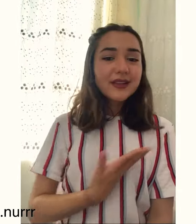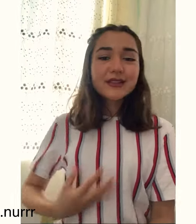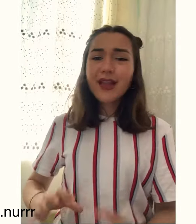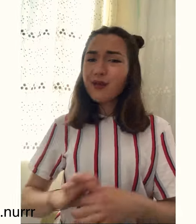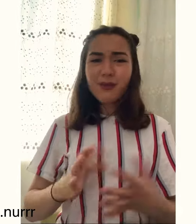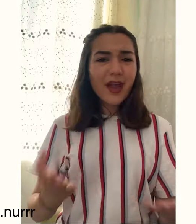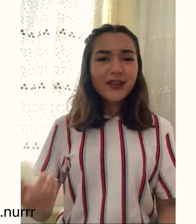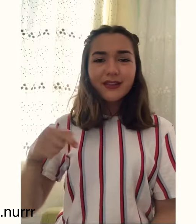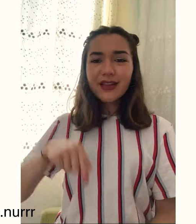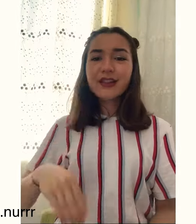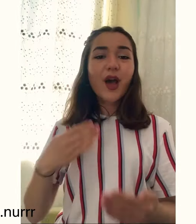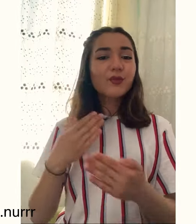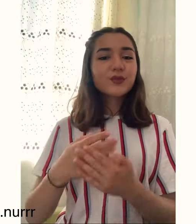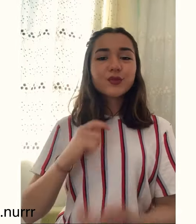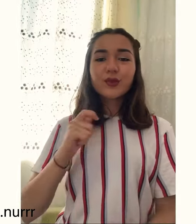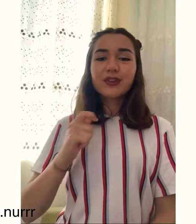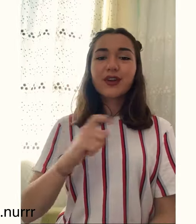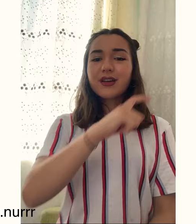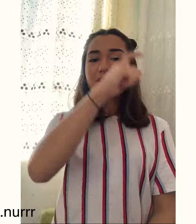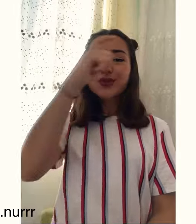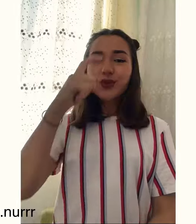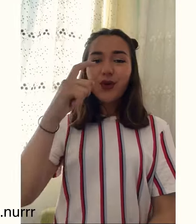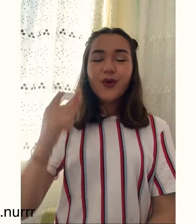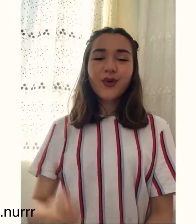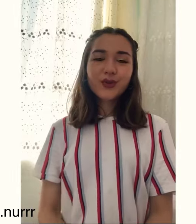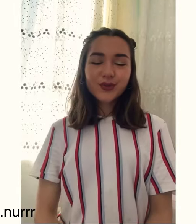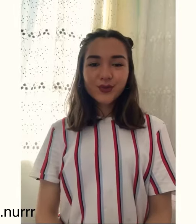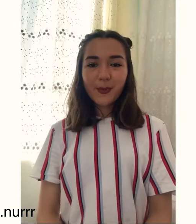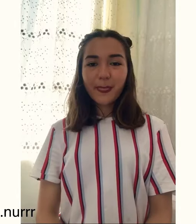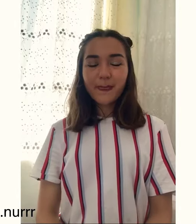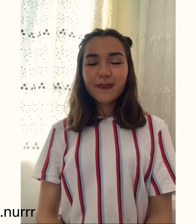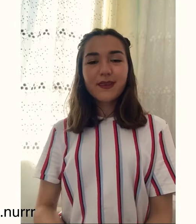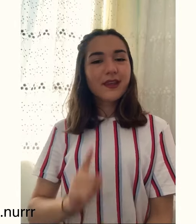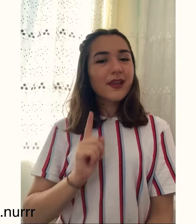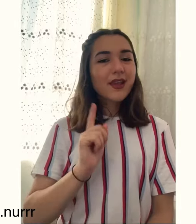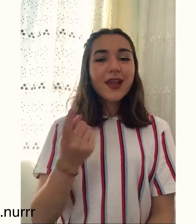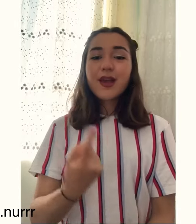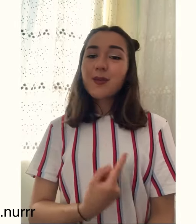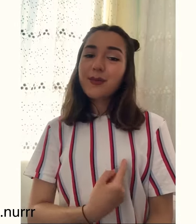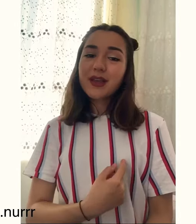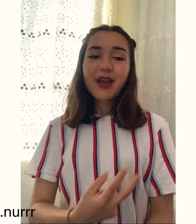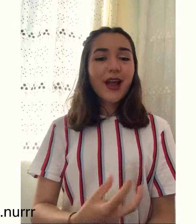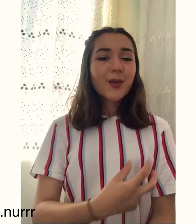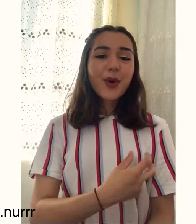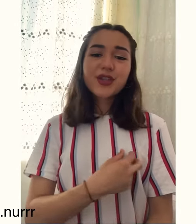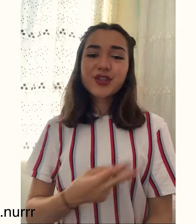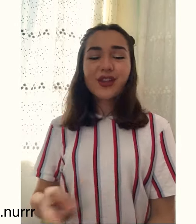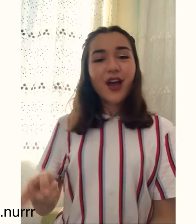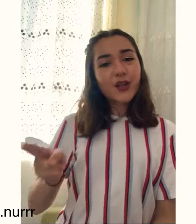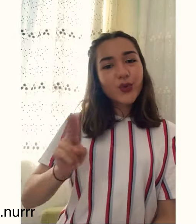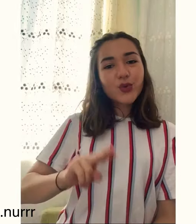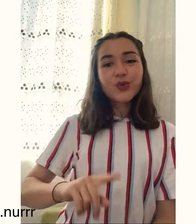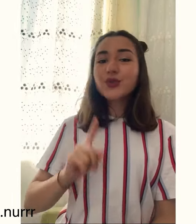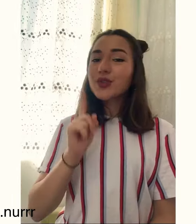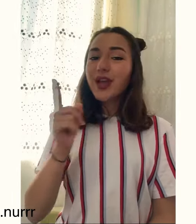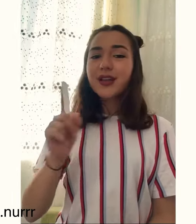sevmeden bu kadar zor Bir kalp sardırken